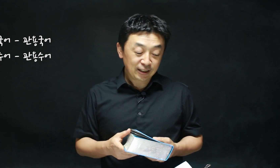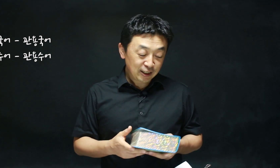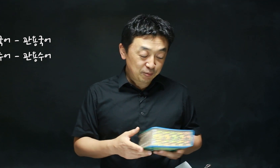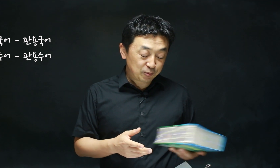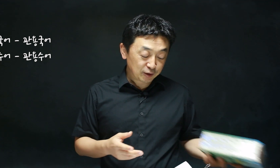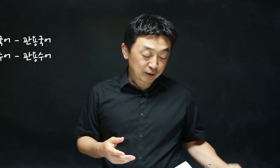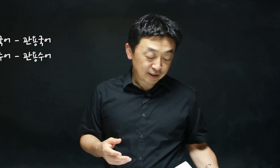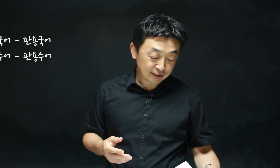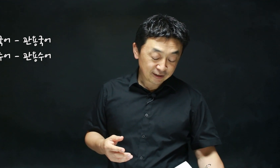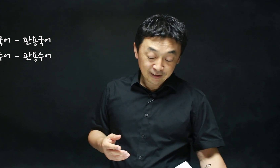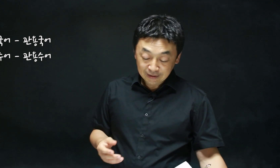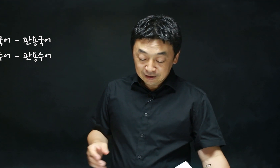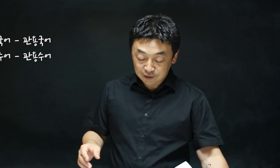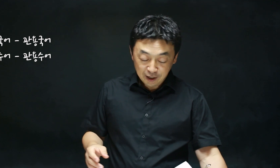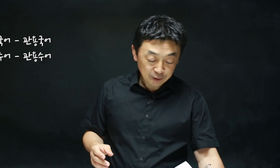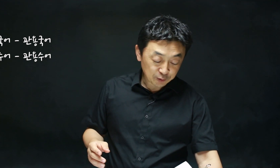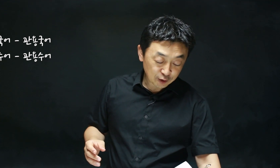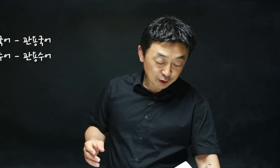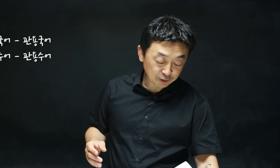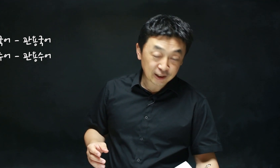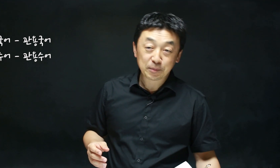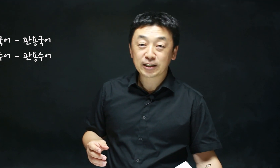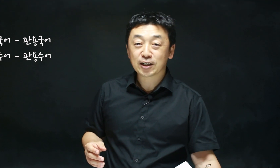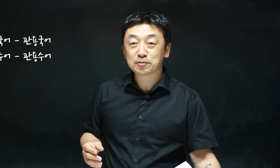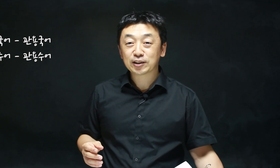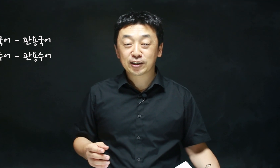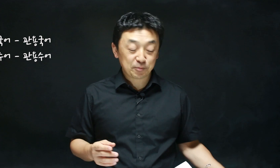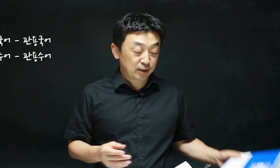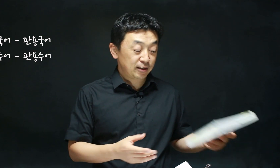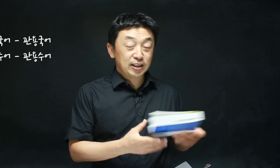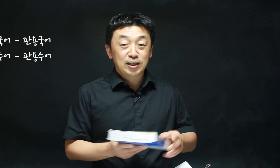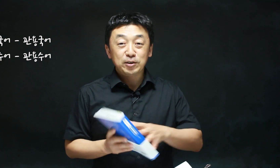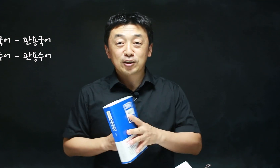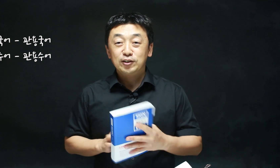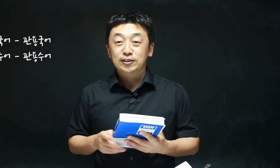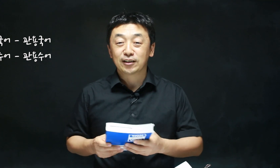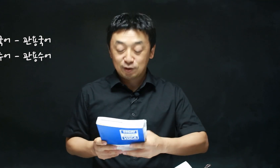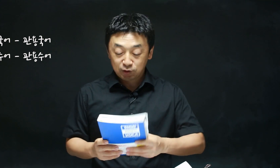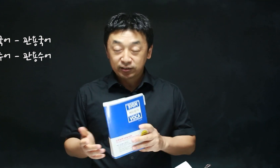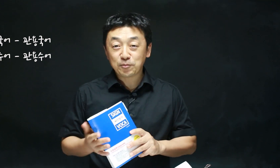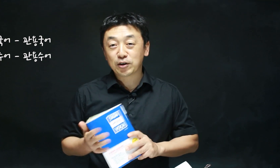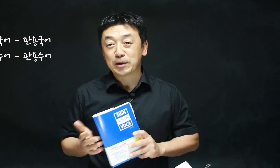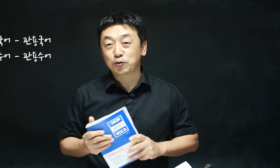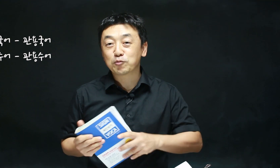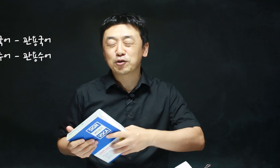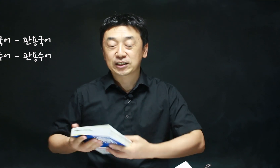이 부분입니다. 네. 그래서 아마도 여러분들이 많이 작업을 하셨겠지만 이미 이거는 우리가 사인보카를 많이 공부하고